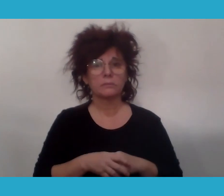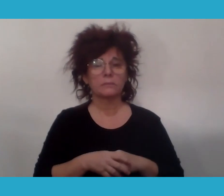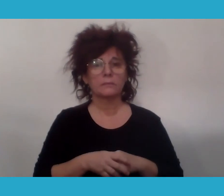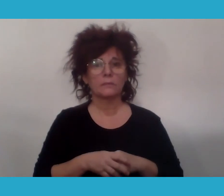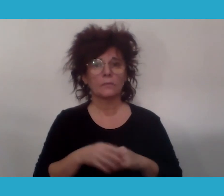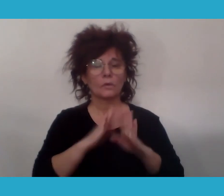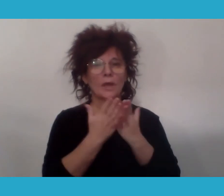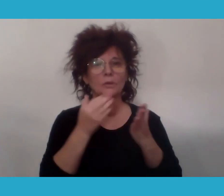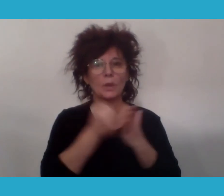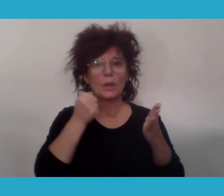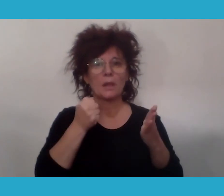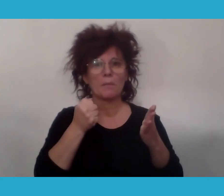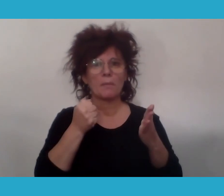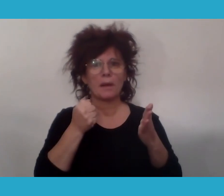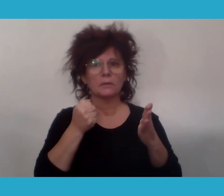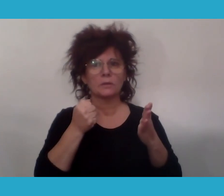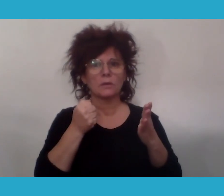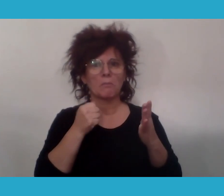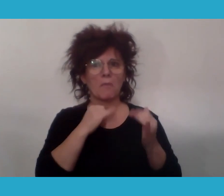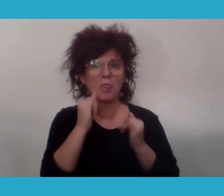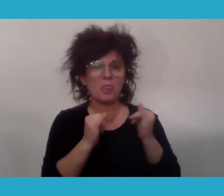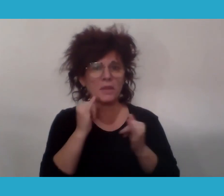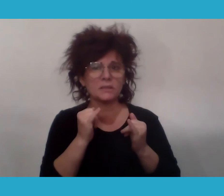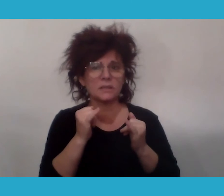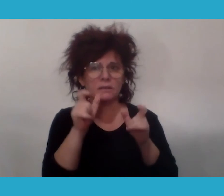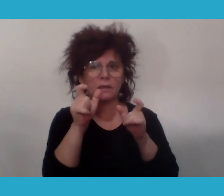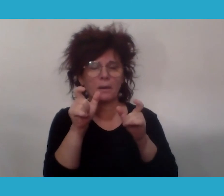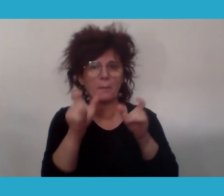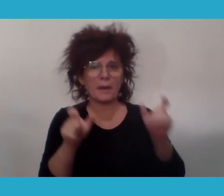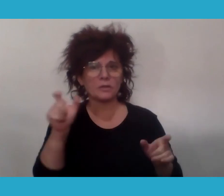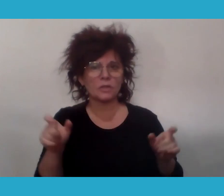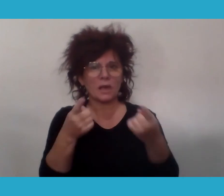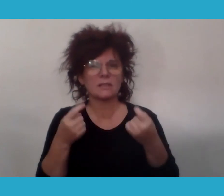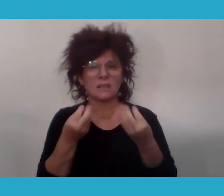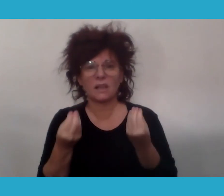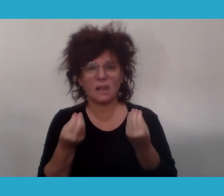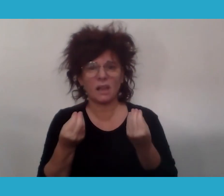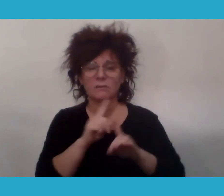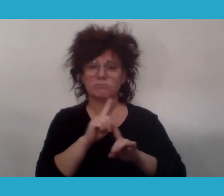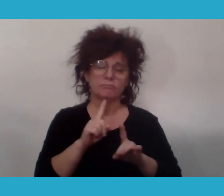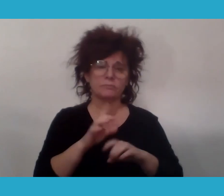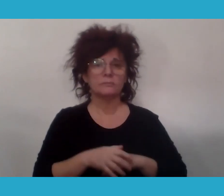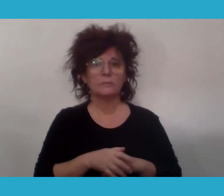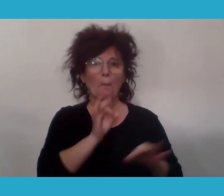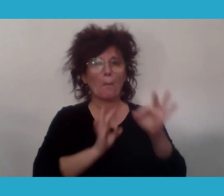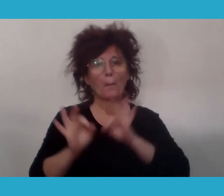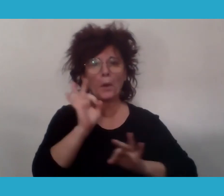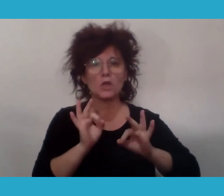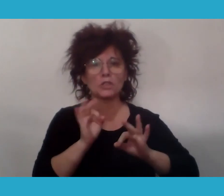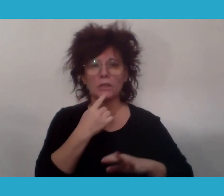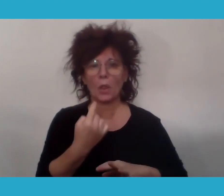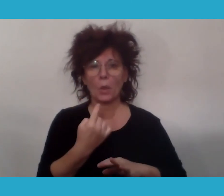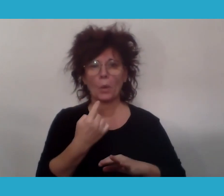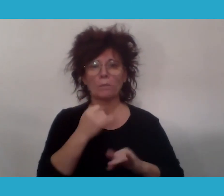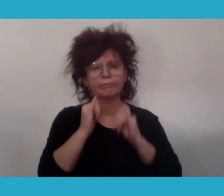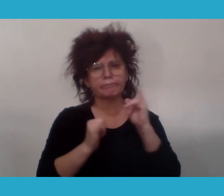ambiental no hace referencia a las necesidades de las poblaciones. Faltan planes de mitigación y de desmontes de las zonas rojas, un proyecto que no duda en mencionar